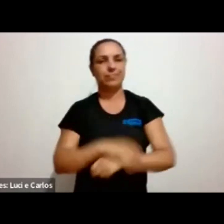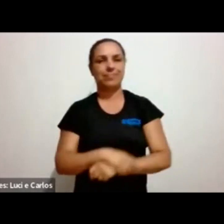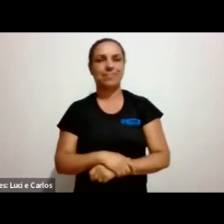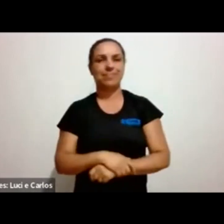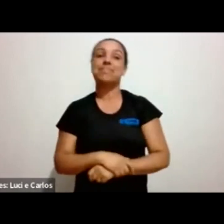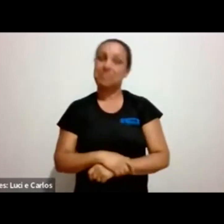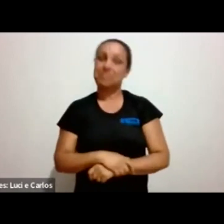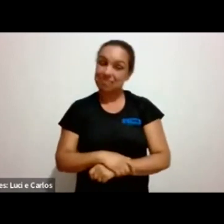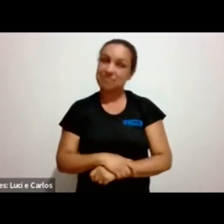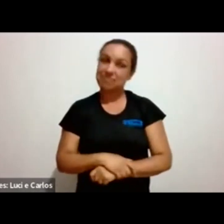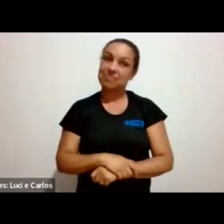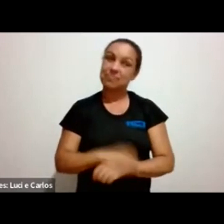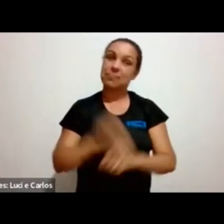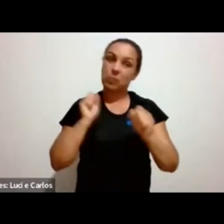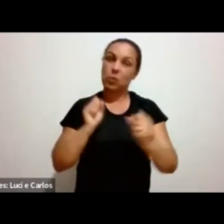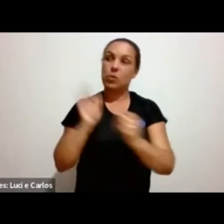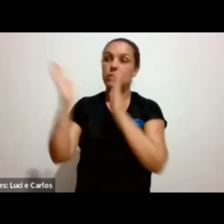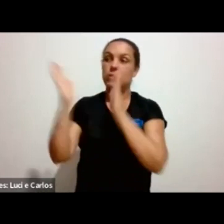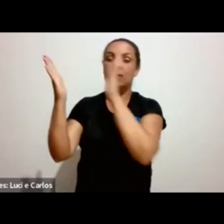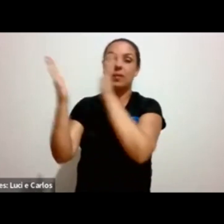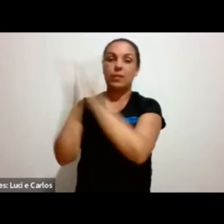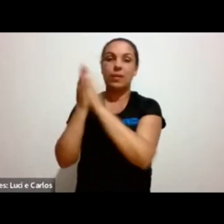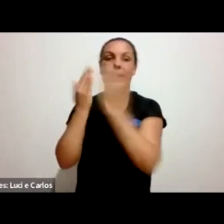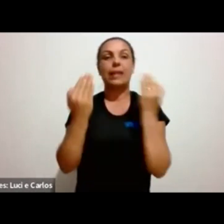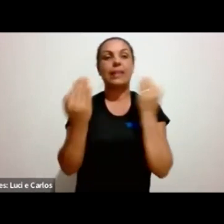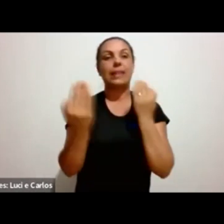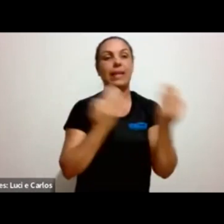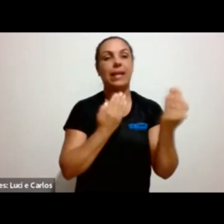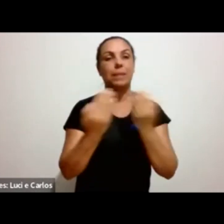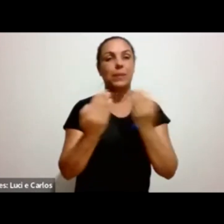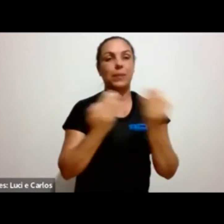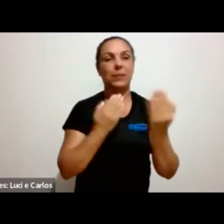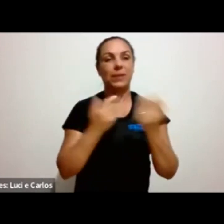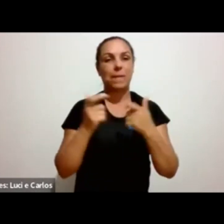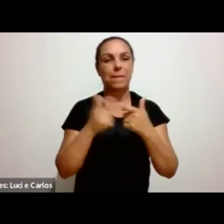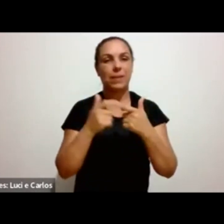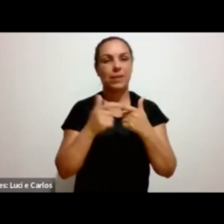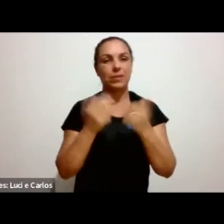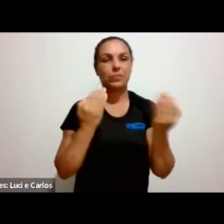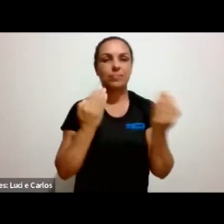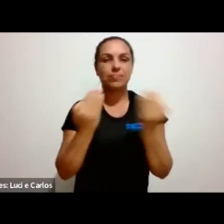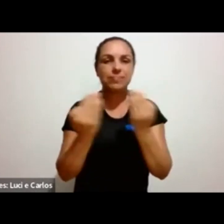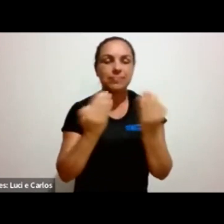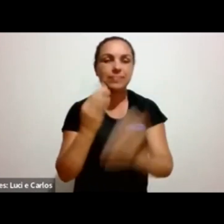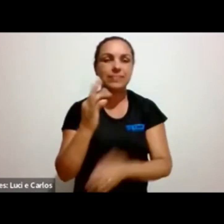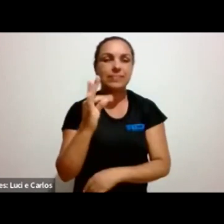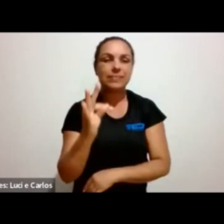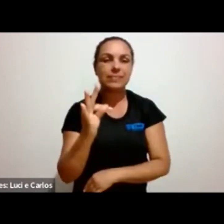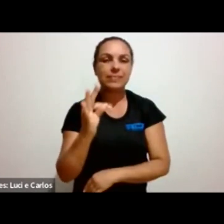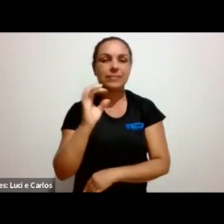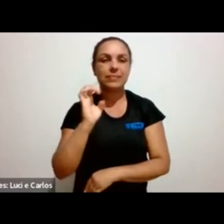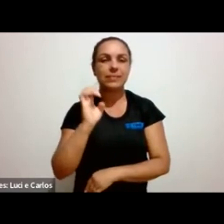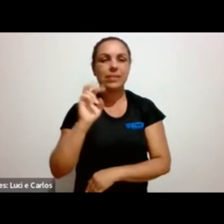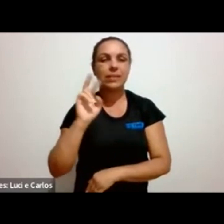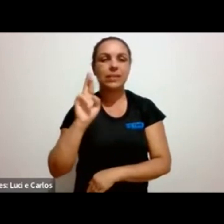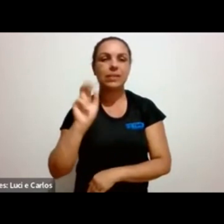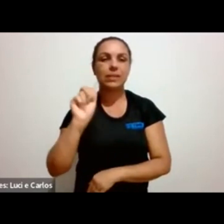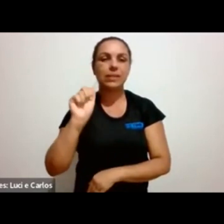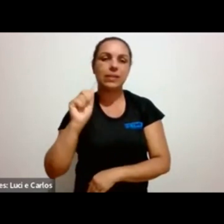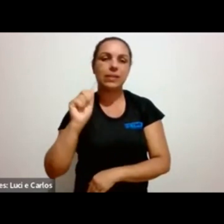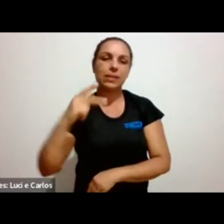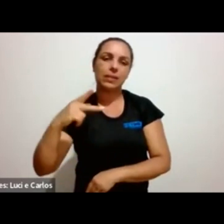as coordenadas e as dicas para que a pessoa possa traçar um caminho que vai exigir também o esforço